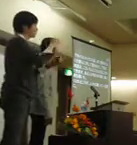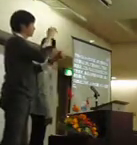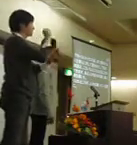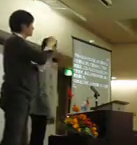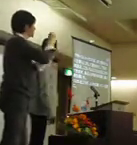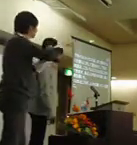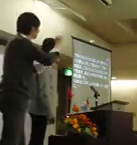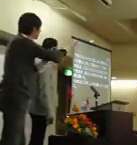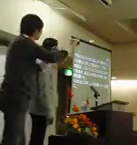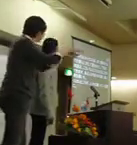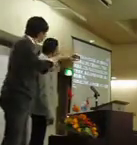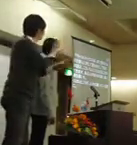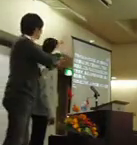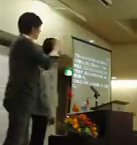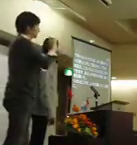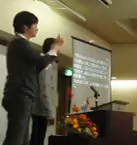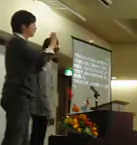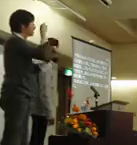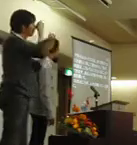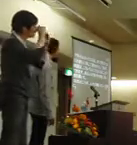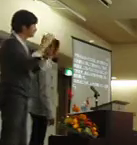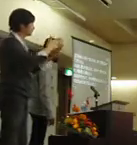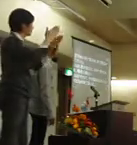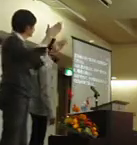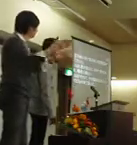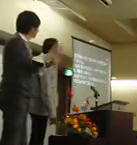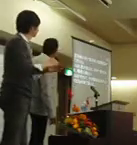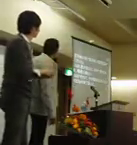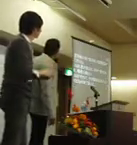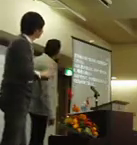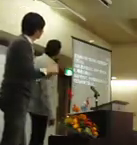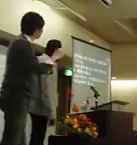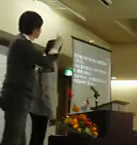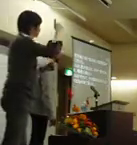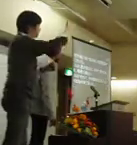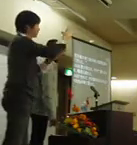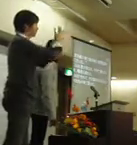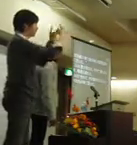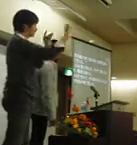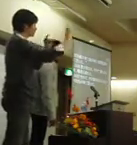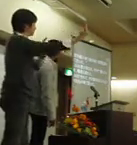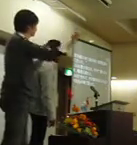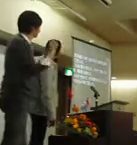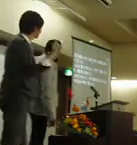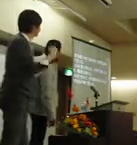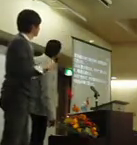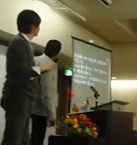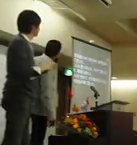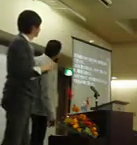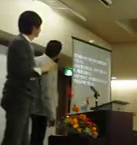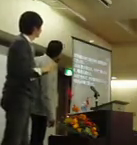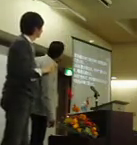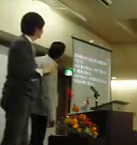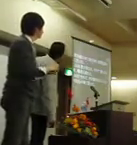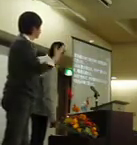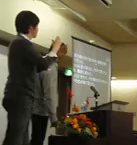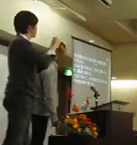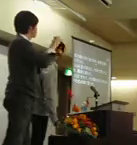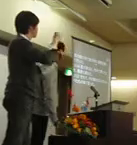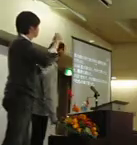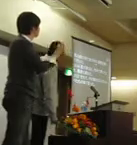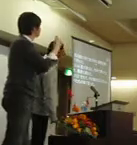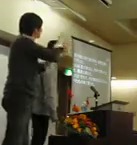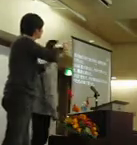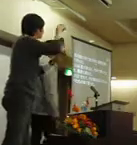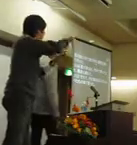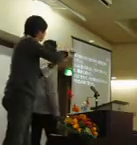まいた。ところが人々の眠っている間に彼の敵が来て、麦の中に毒